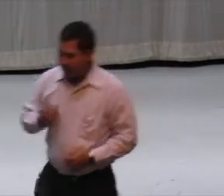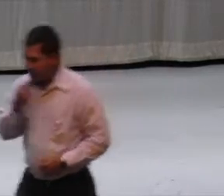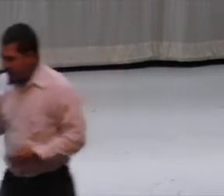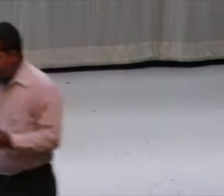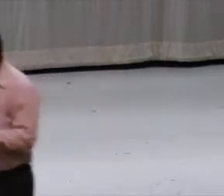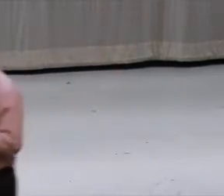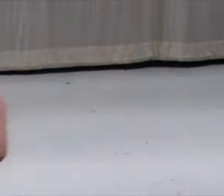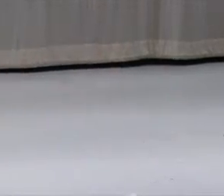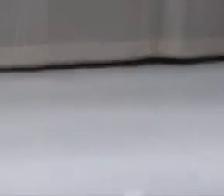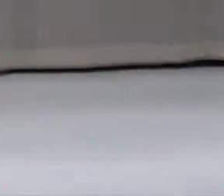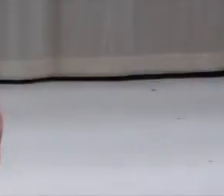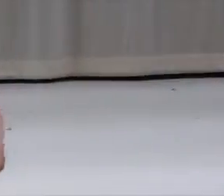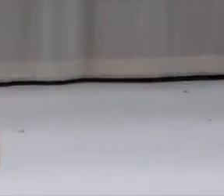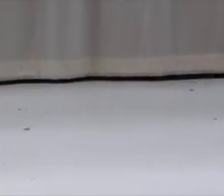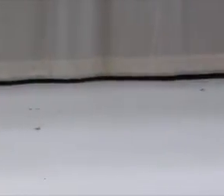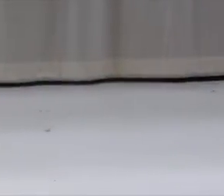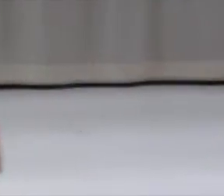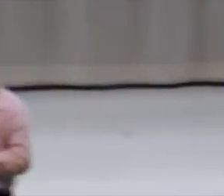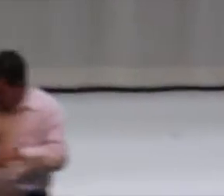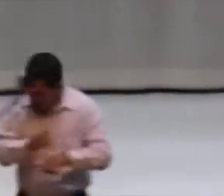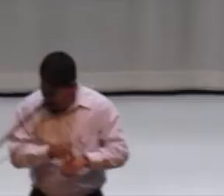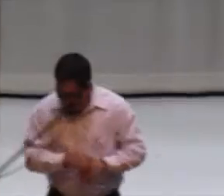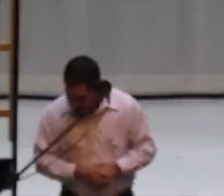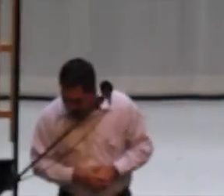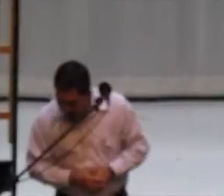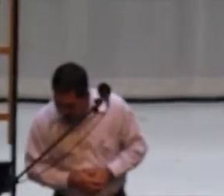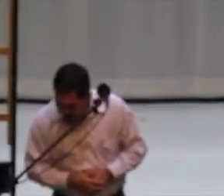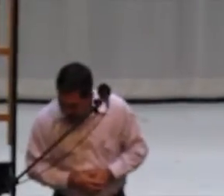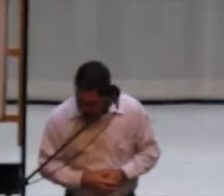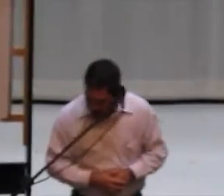Dice la Biblia en el libro de 1 Pedro